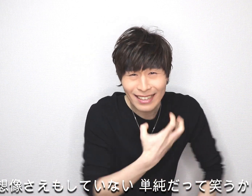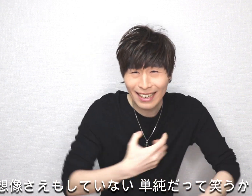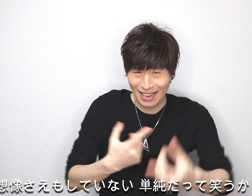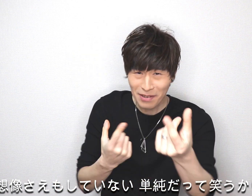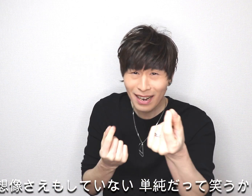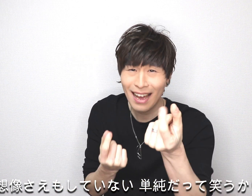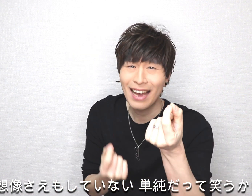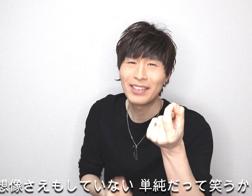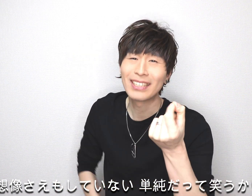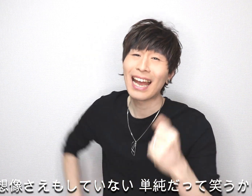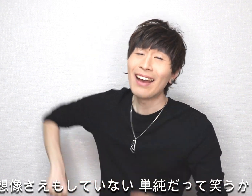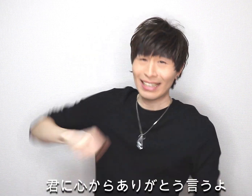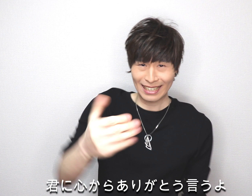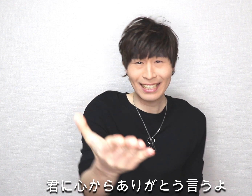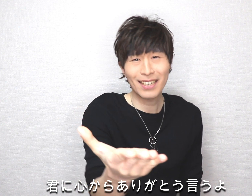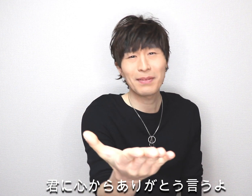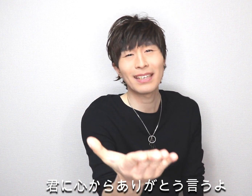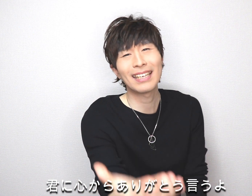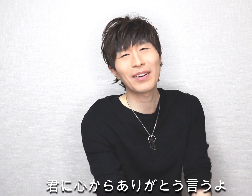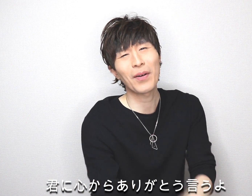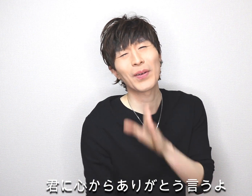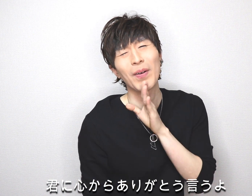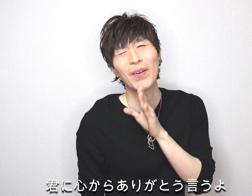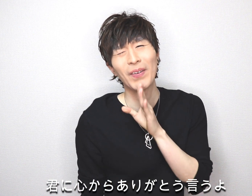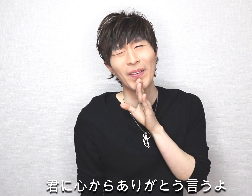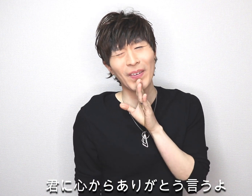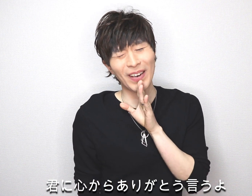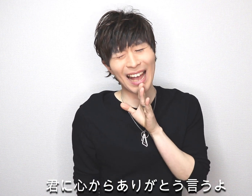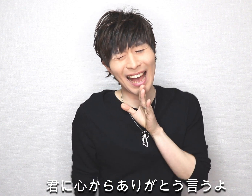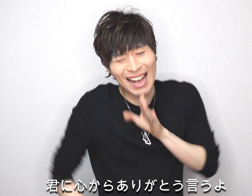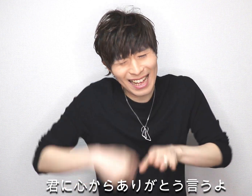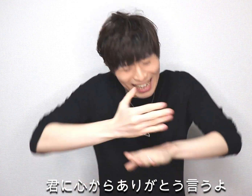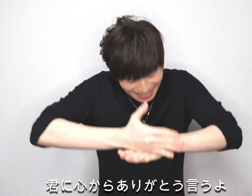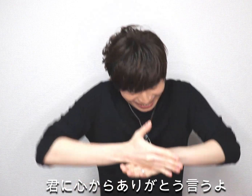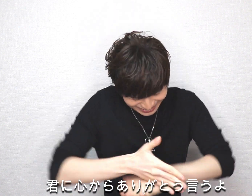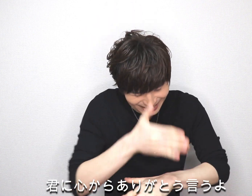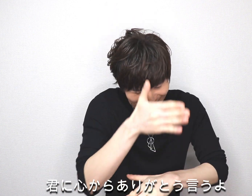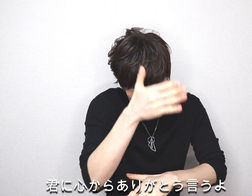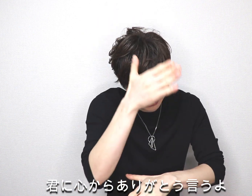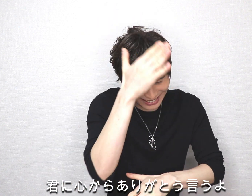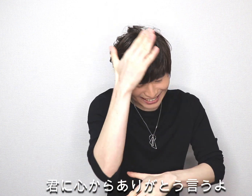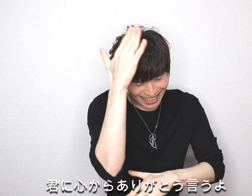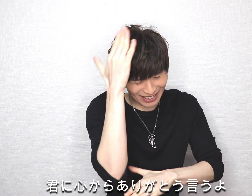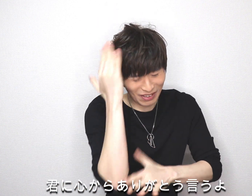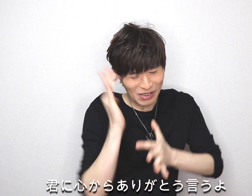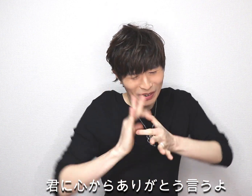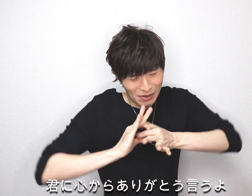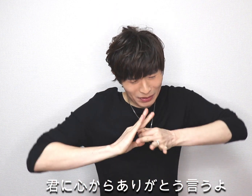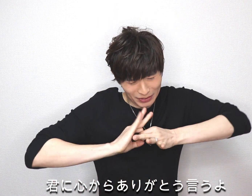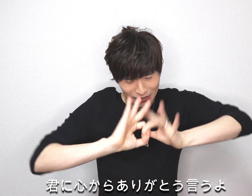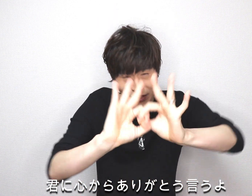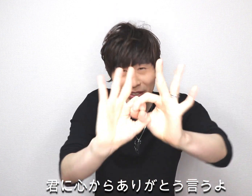って笑うかい、君に心からありがとう言